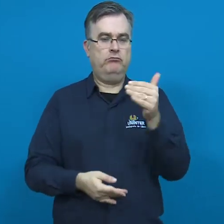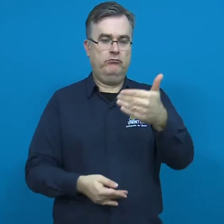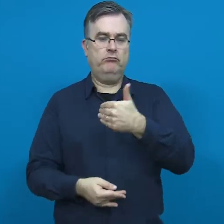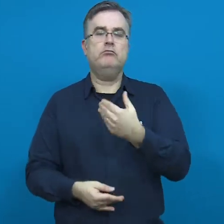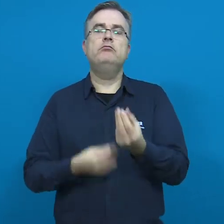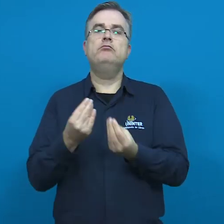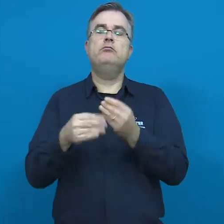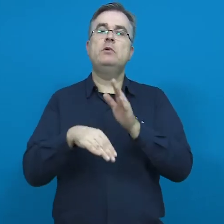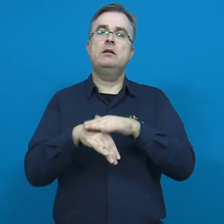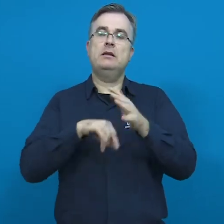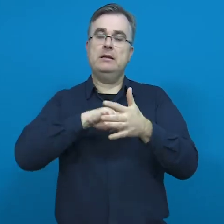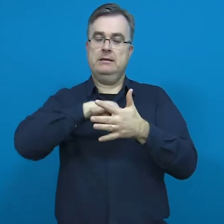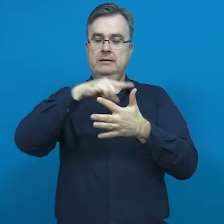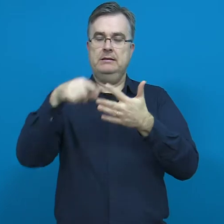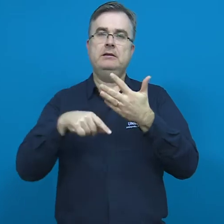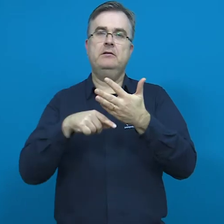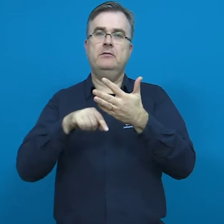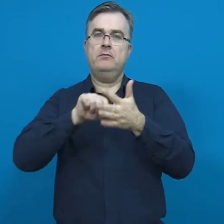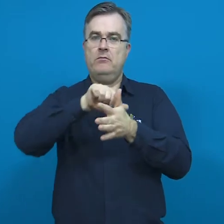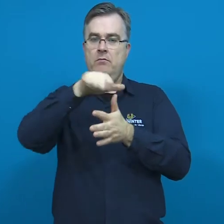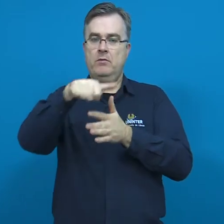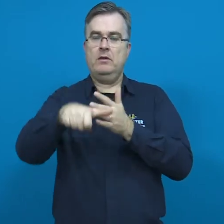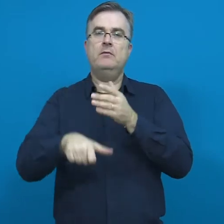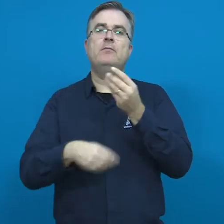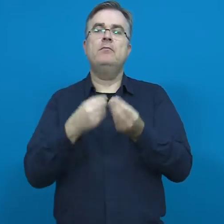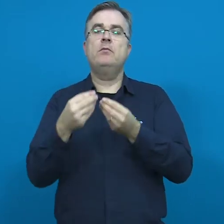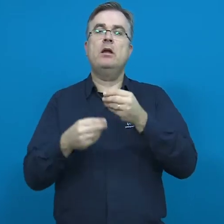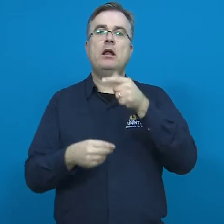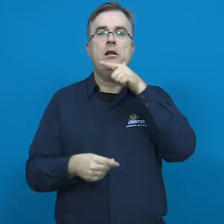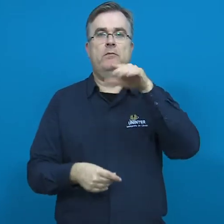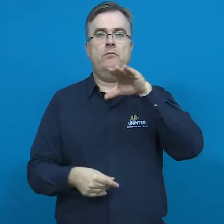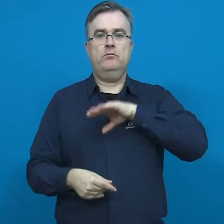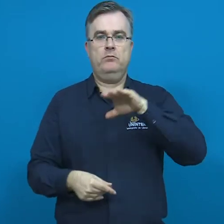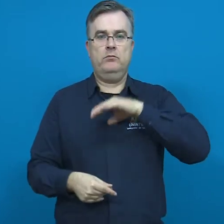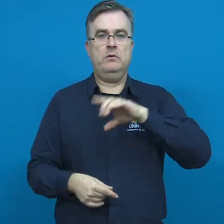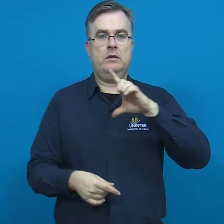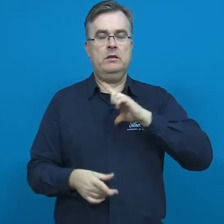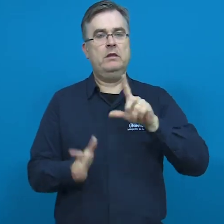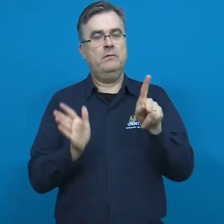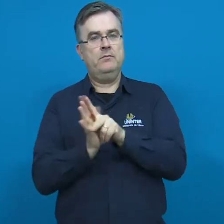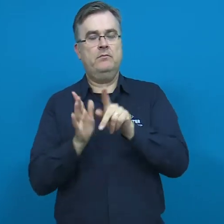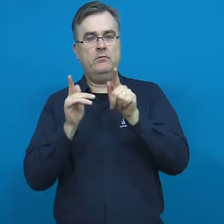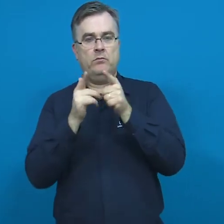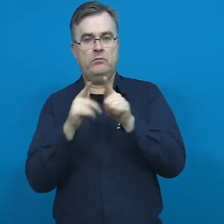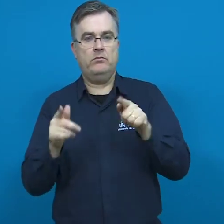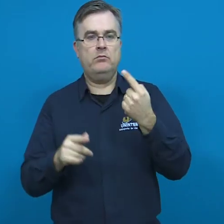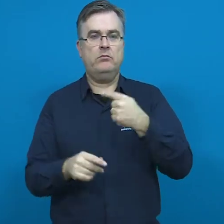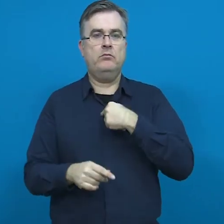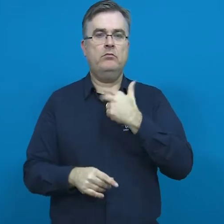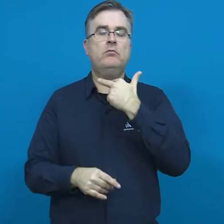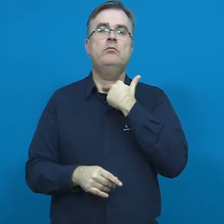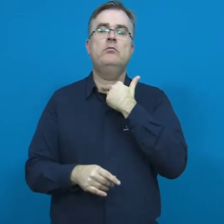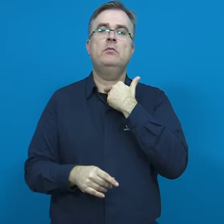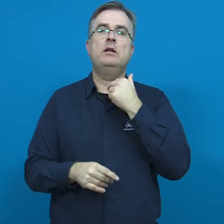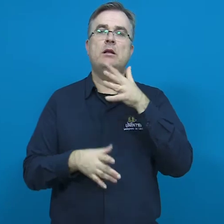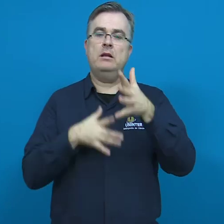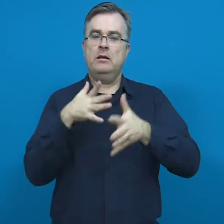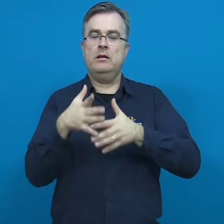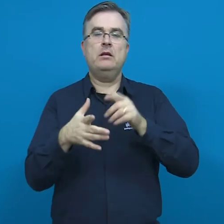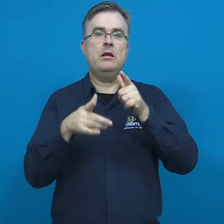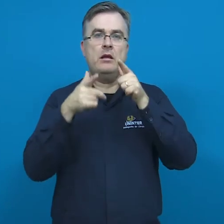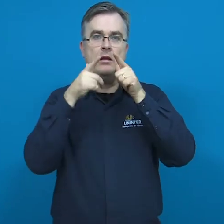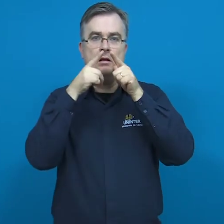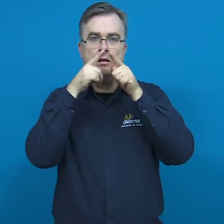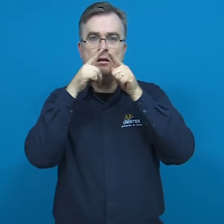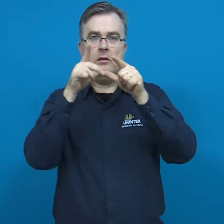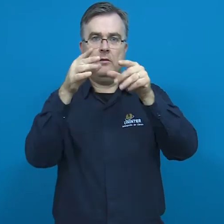parâmetros linguísticos da língua de sinais. Então, e a língua portuguesa também tem a sua gramática. Por isso que a gente não pode chamar